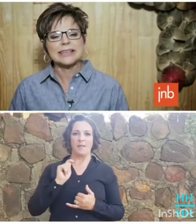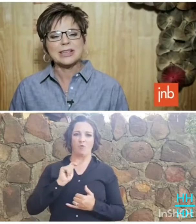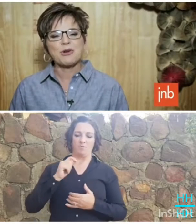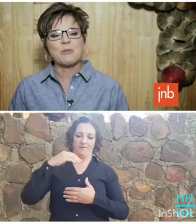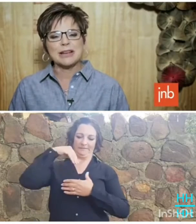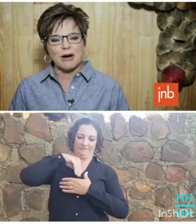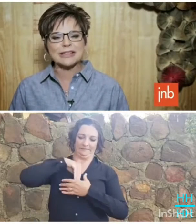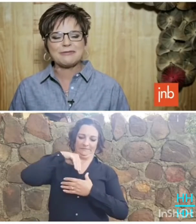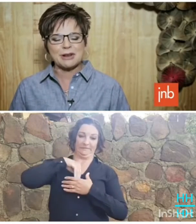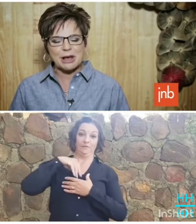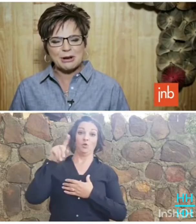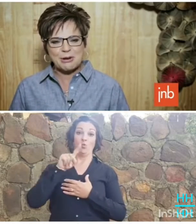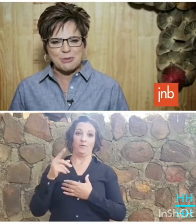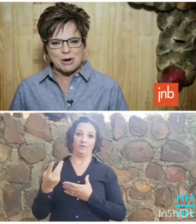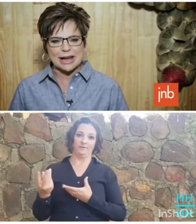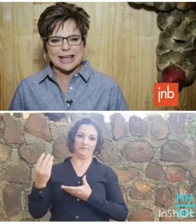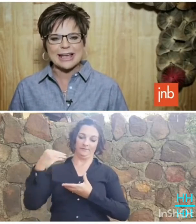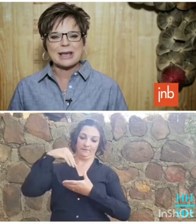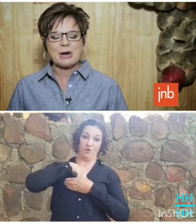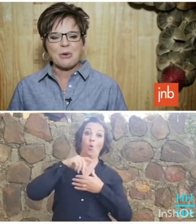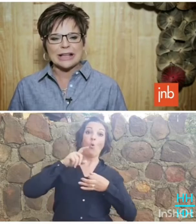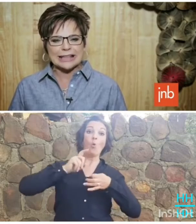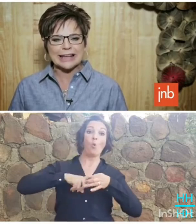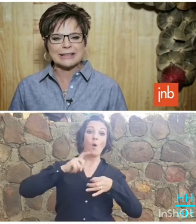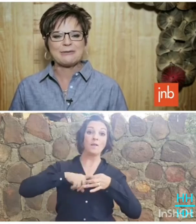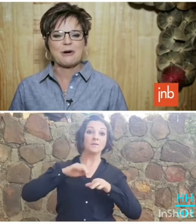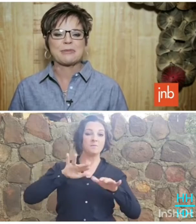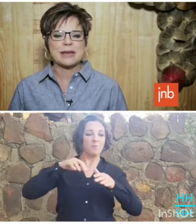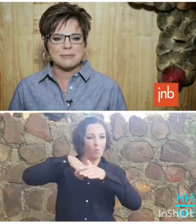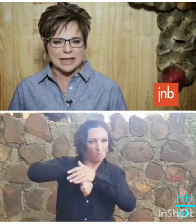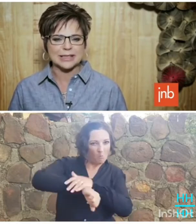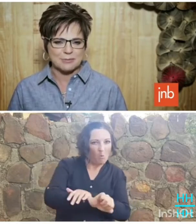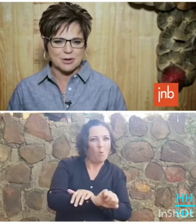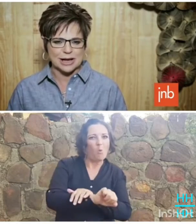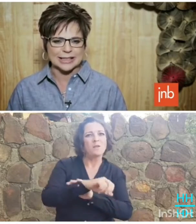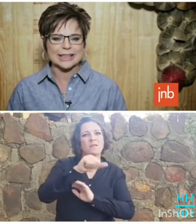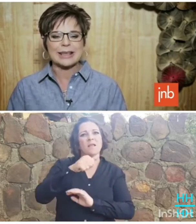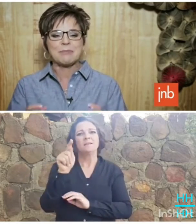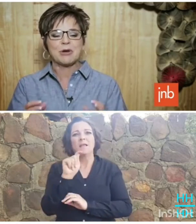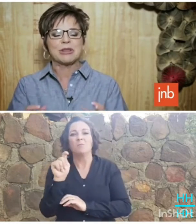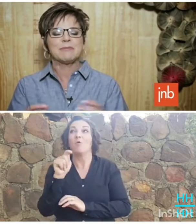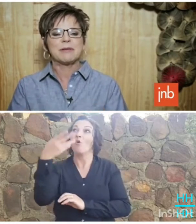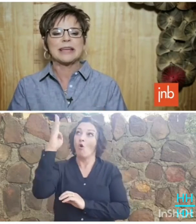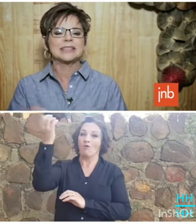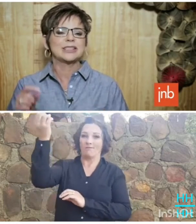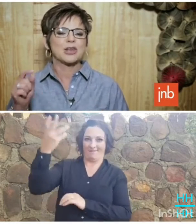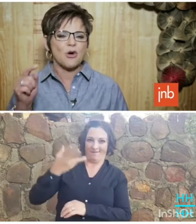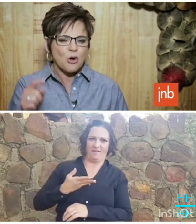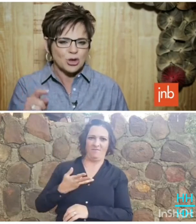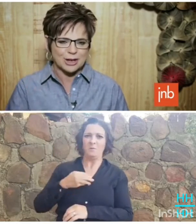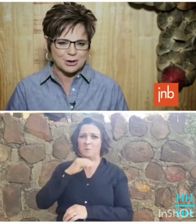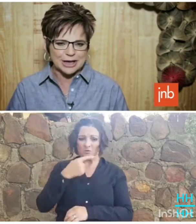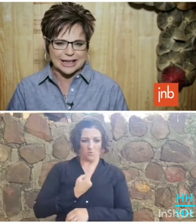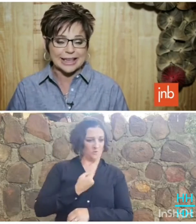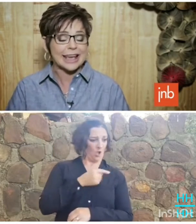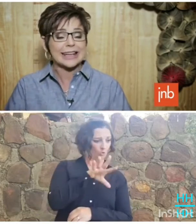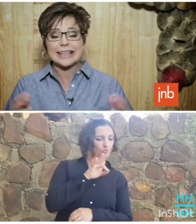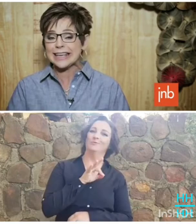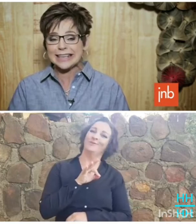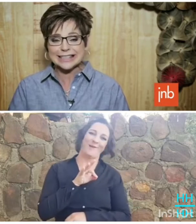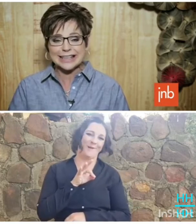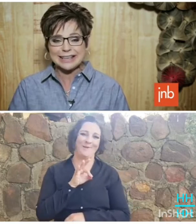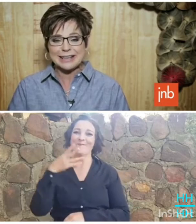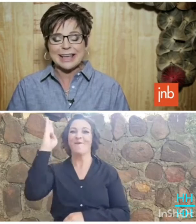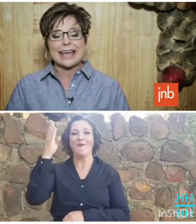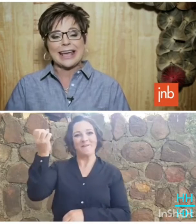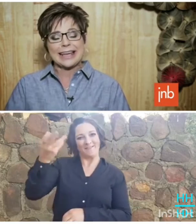Temperament is die kombinatie van ingebore kwaliteite waarmee een mens gebore is. Jou temperament is door God aan jou gegeen. Jy het